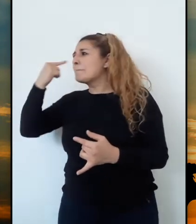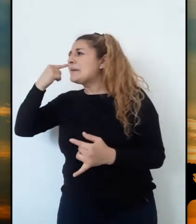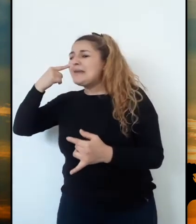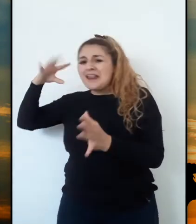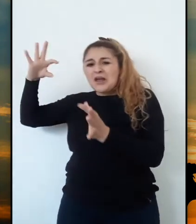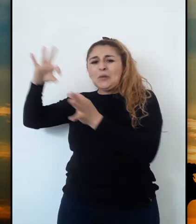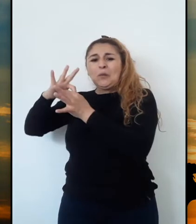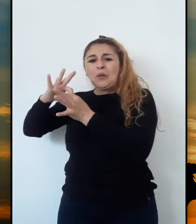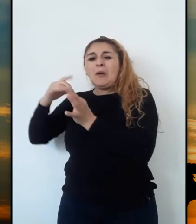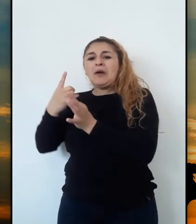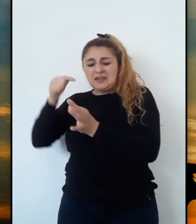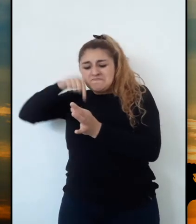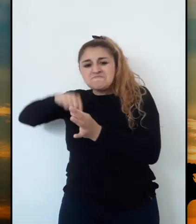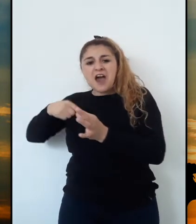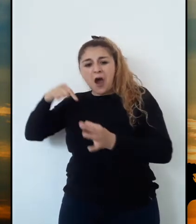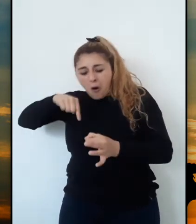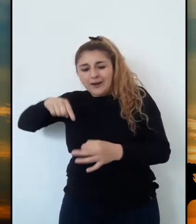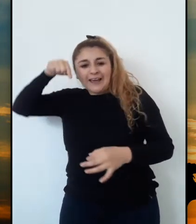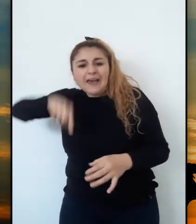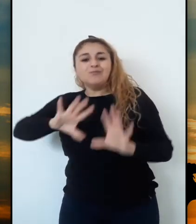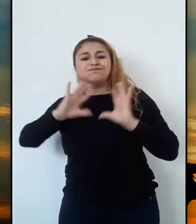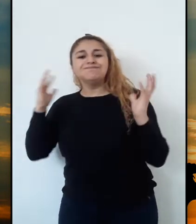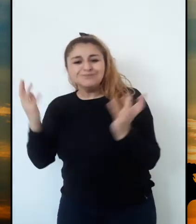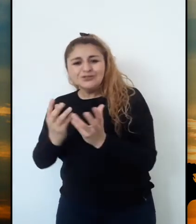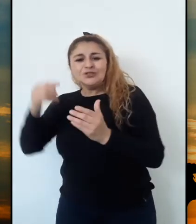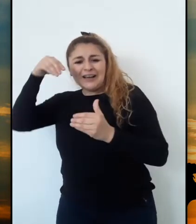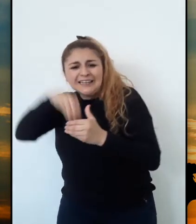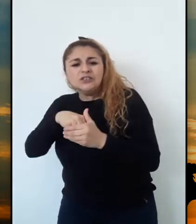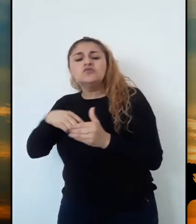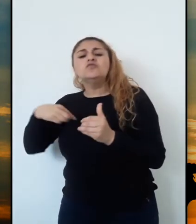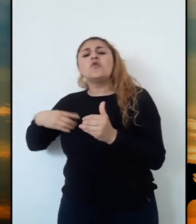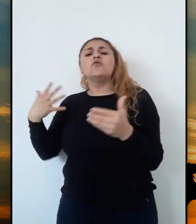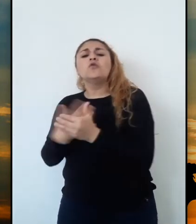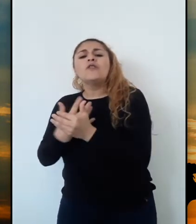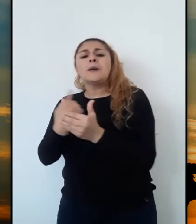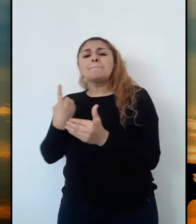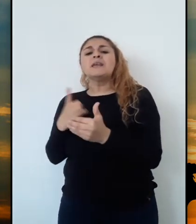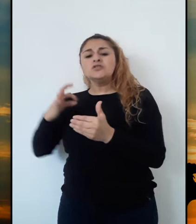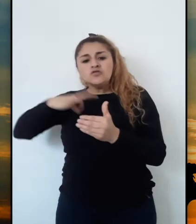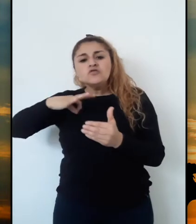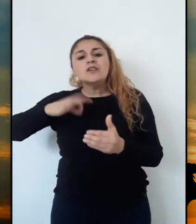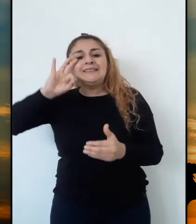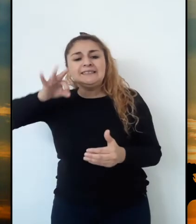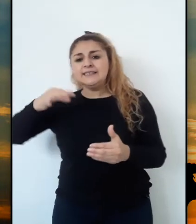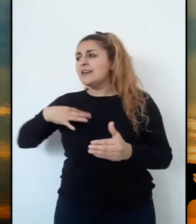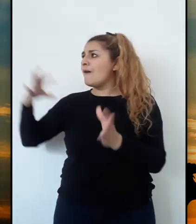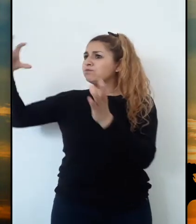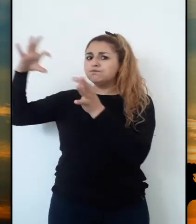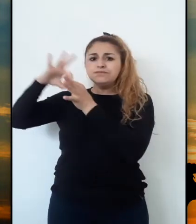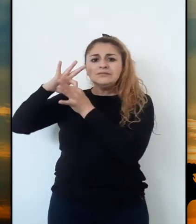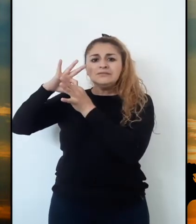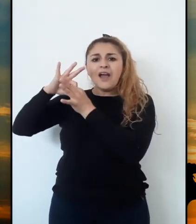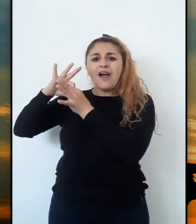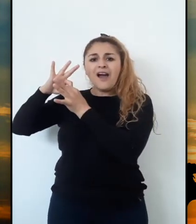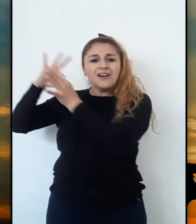pour un temps la réjouissance du péché. Que gozar, dice nuestra versión, de los